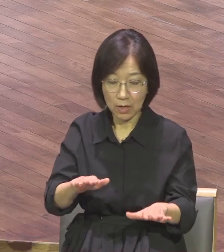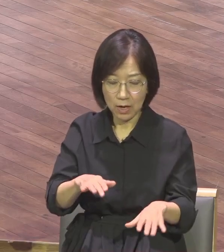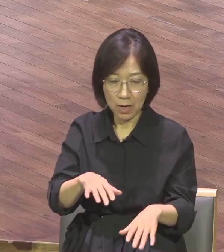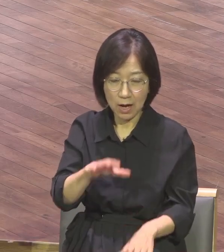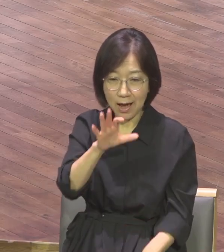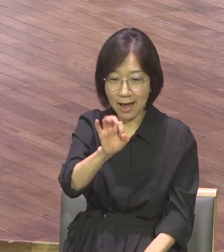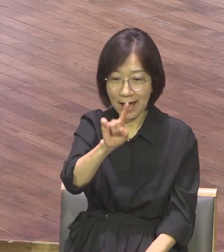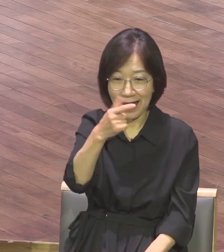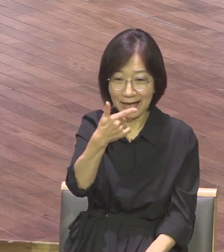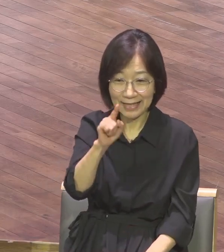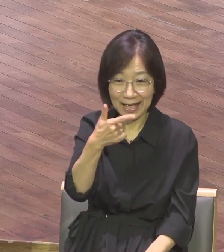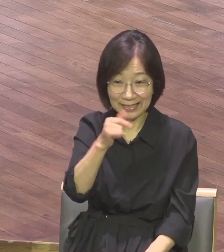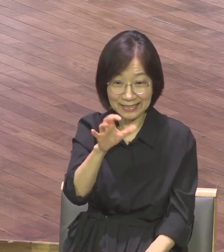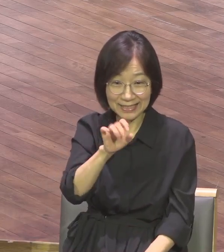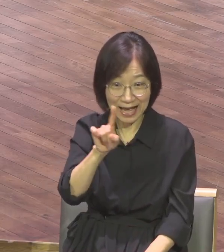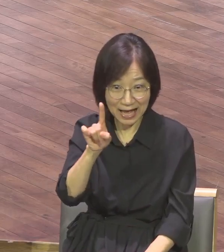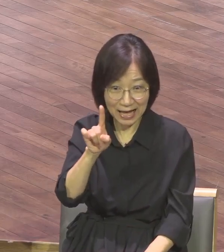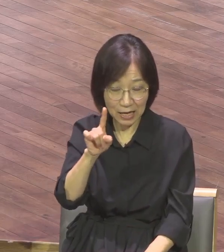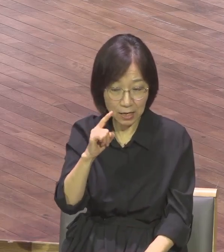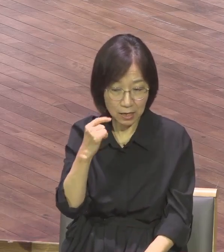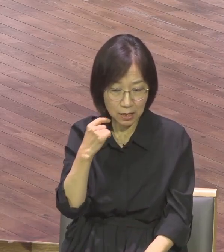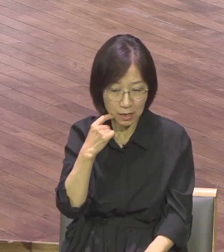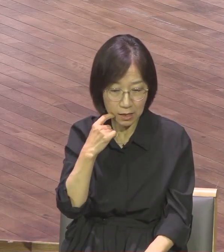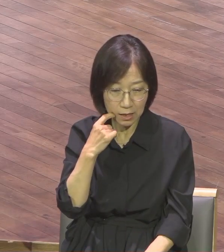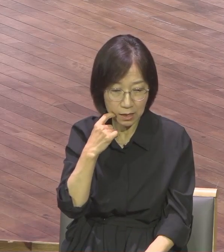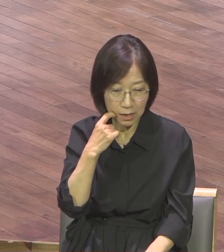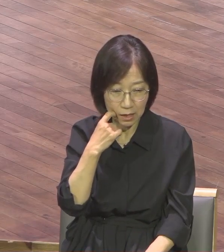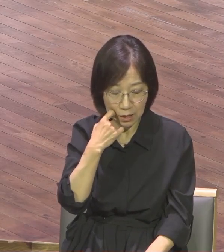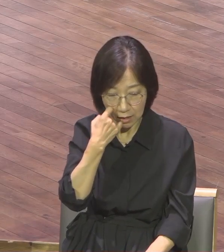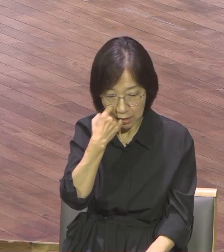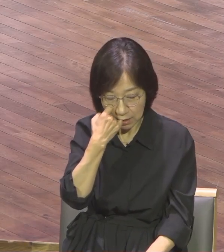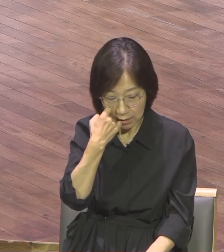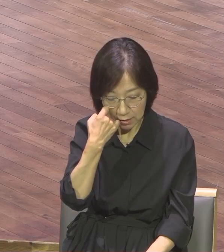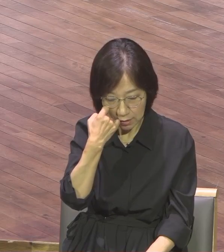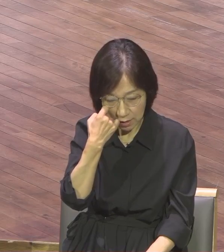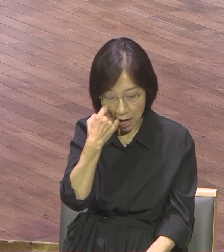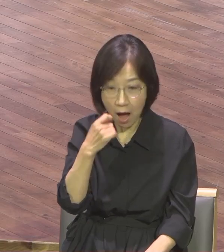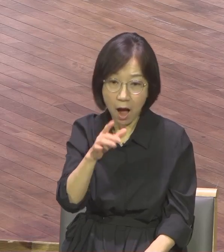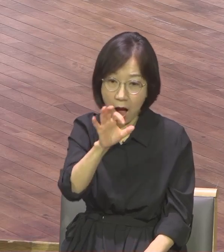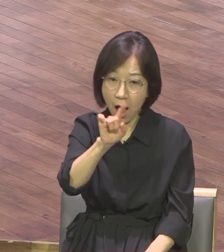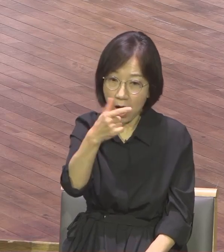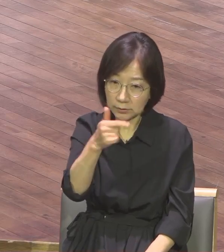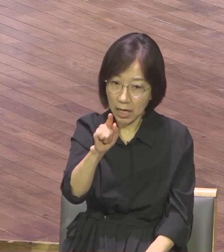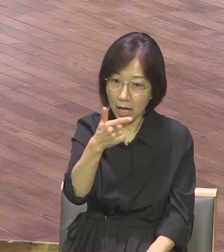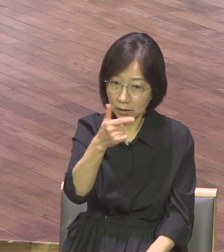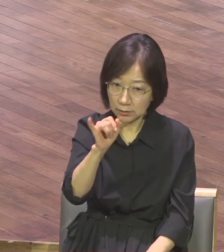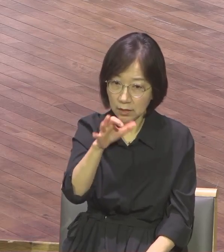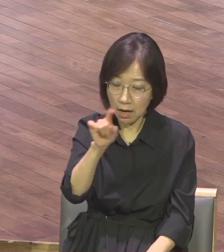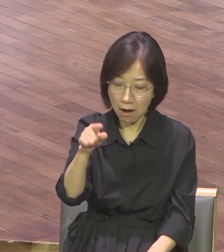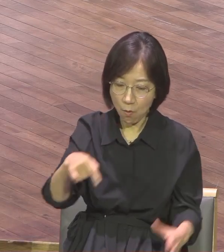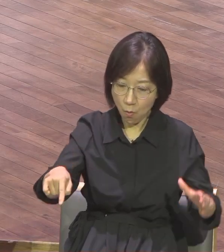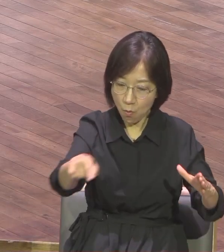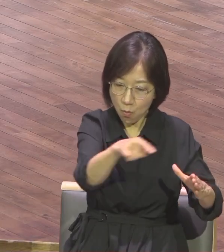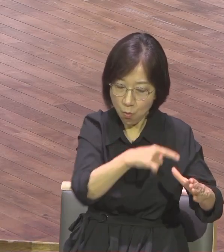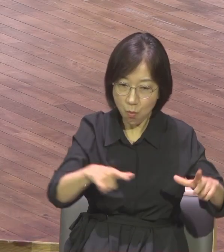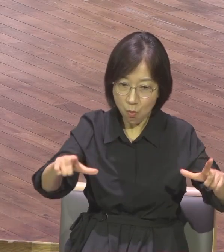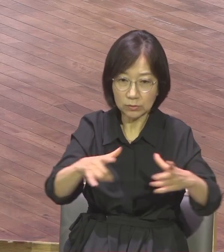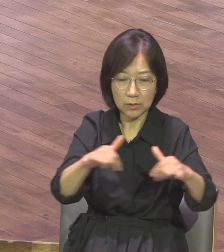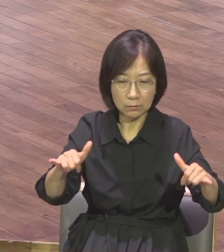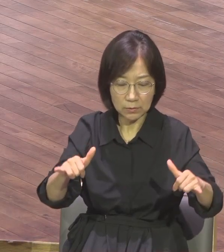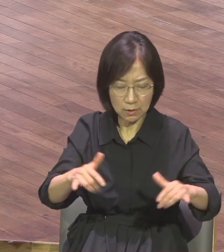대해서 다메섹에 사는 모든 유대인들에게 뭐라요? 칭찬을 들을 정도로 하나님의 말씀을 따라